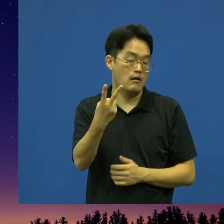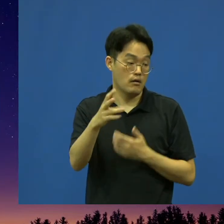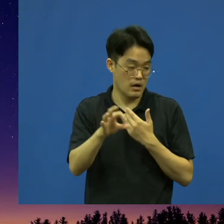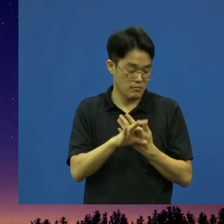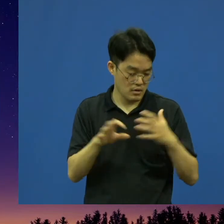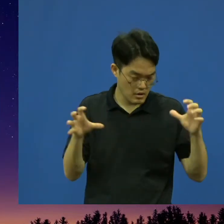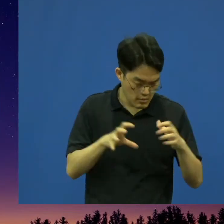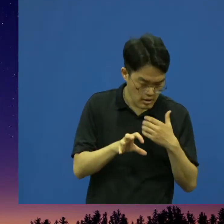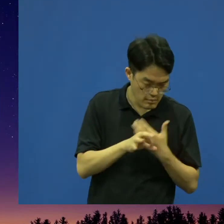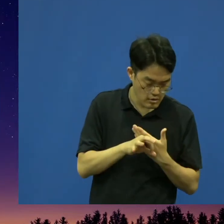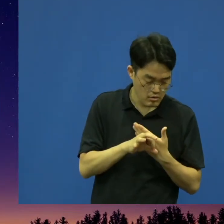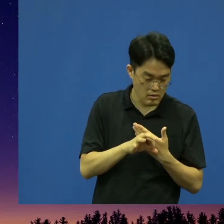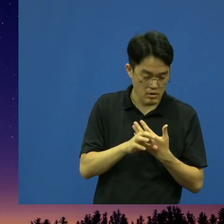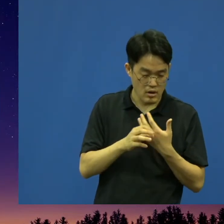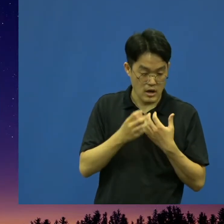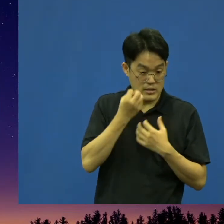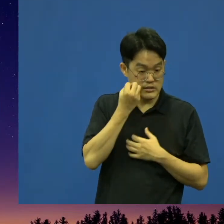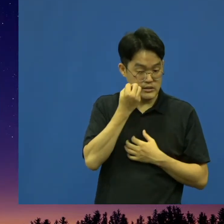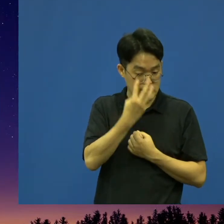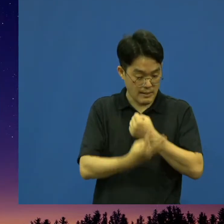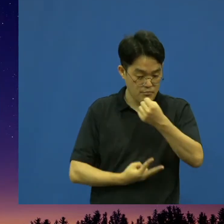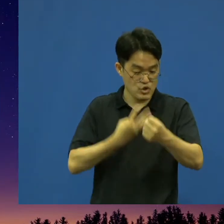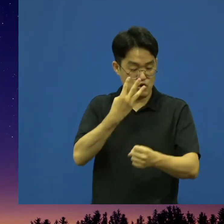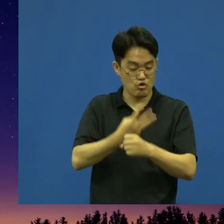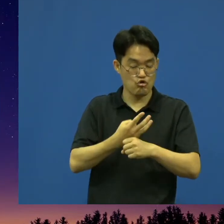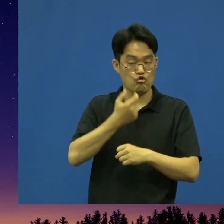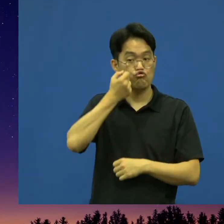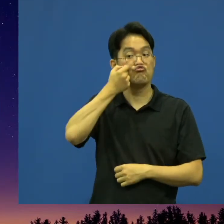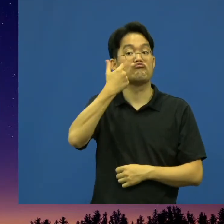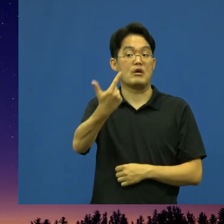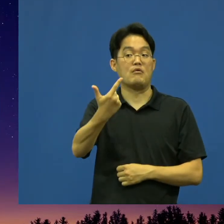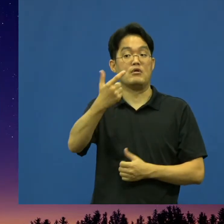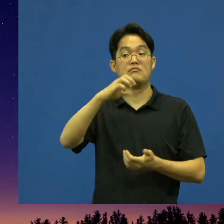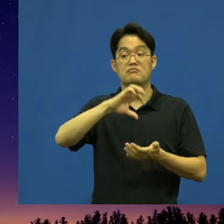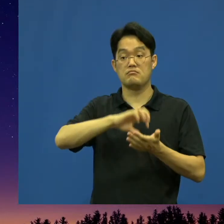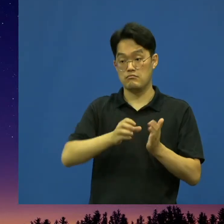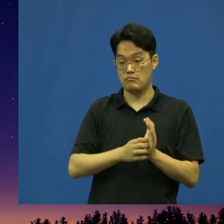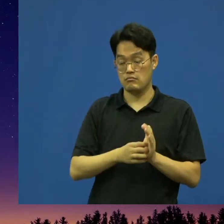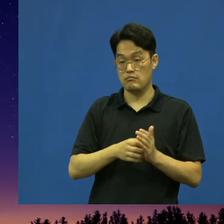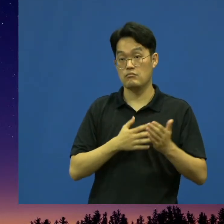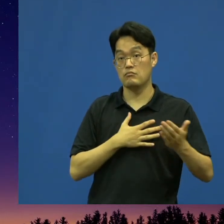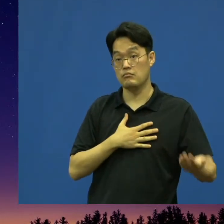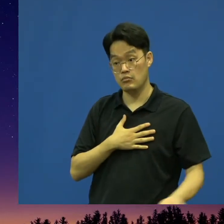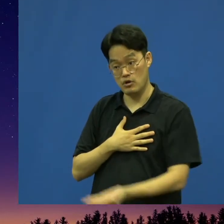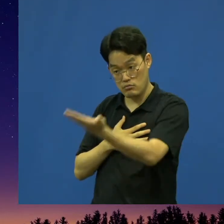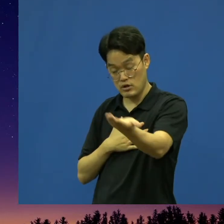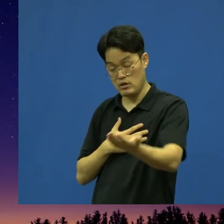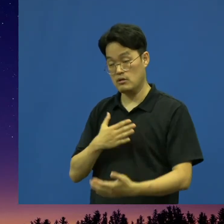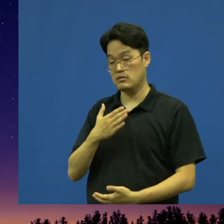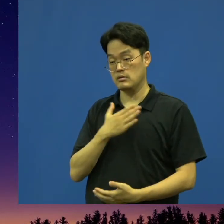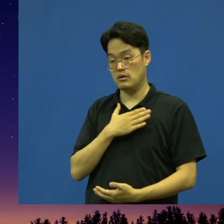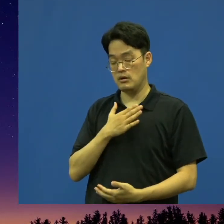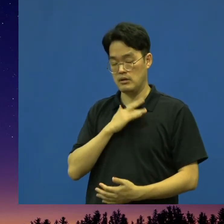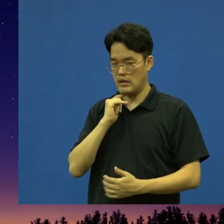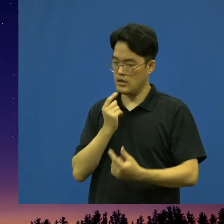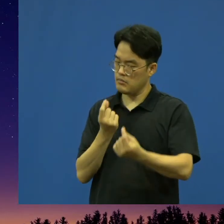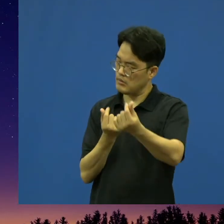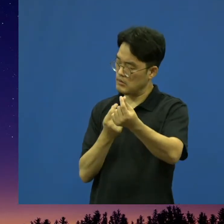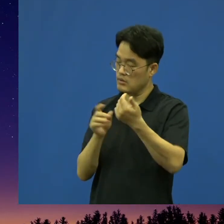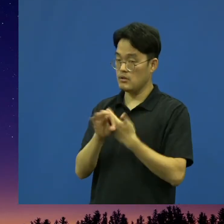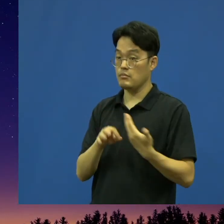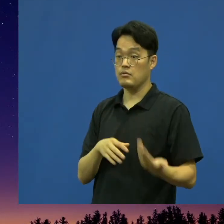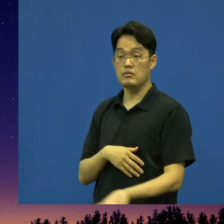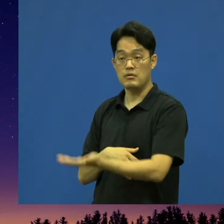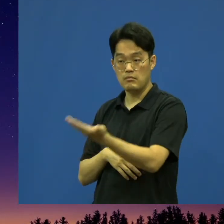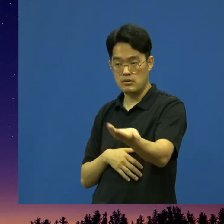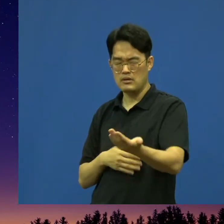6개월을 가리킨다. 여러분이 제 연배가 되거나 저보다 많으신 분들은 대부분 어릴 때 많이